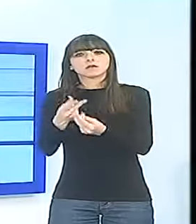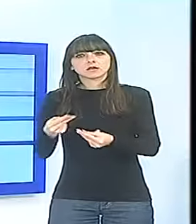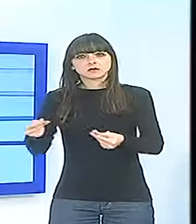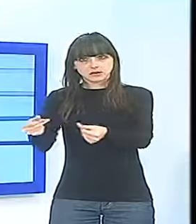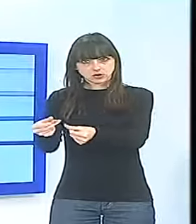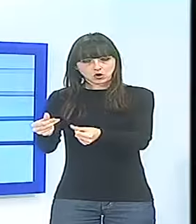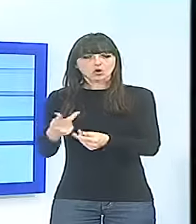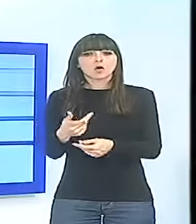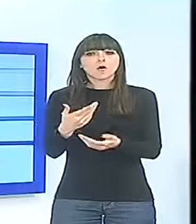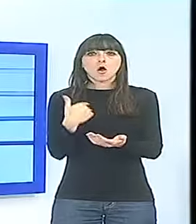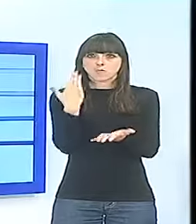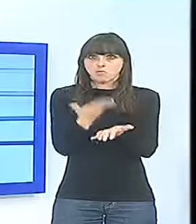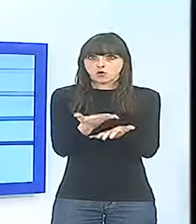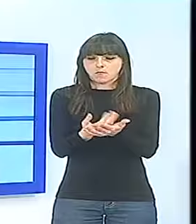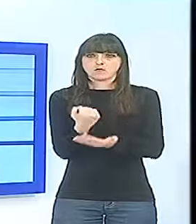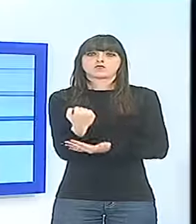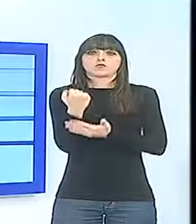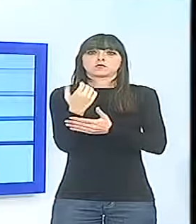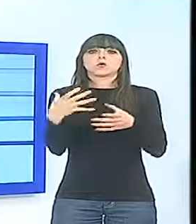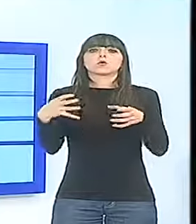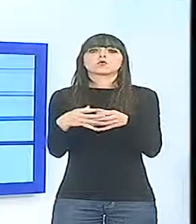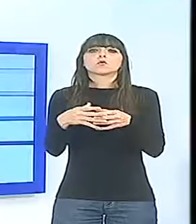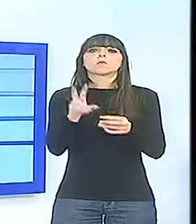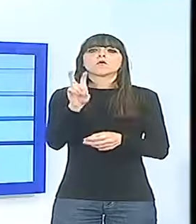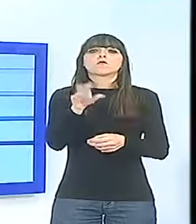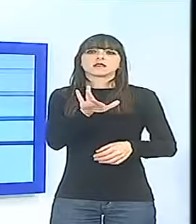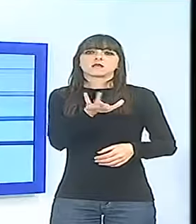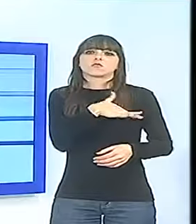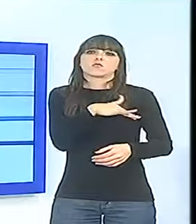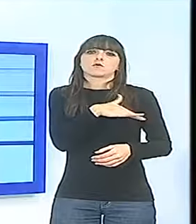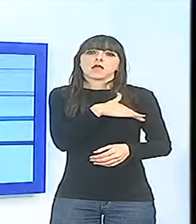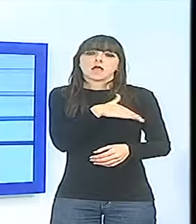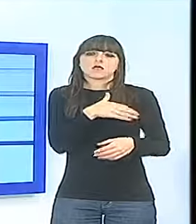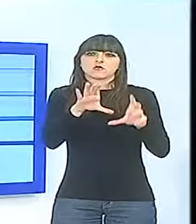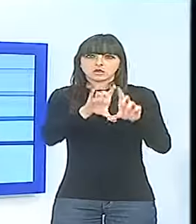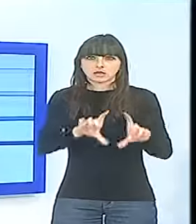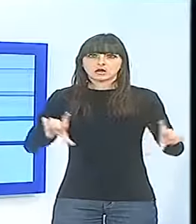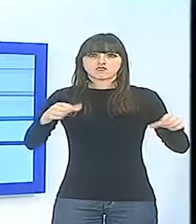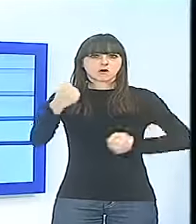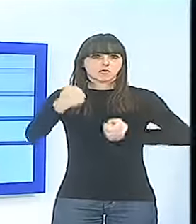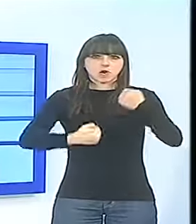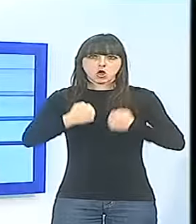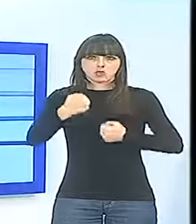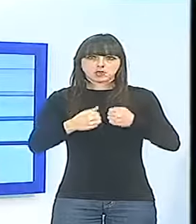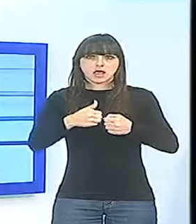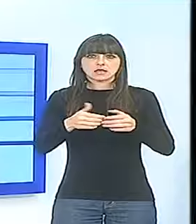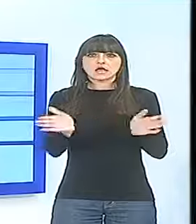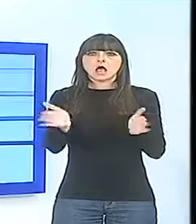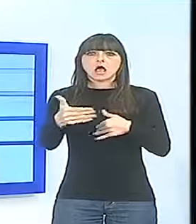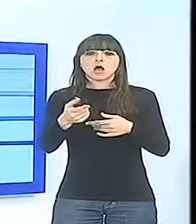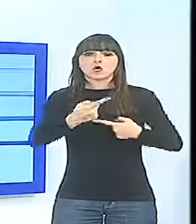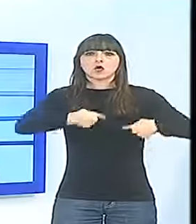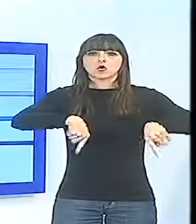territorio. La proposta è stata sostenuta da un gruppo di una ventina di studenti che hanno esposto striscioni di protesta nell'aula del